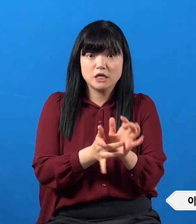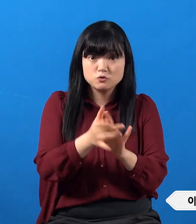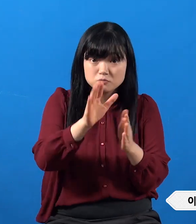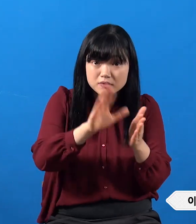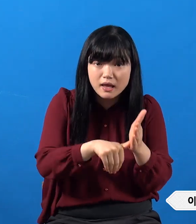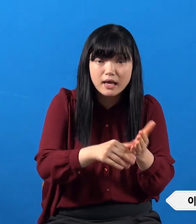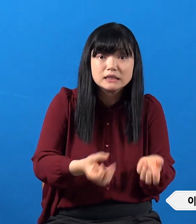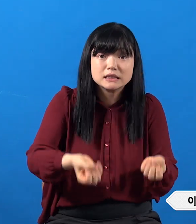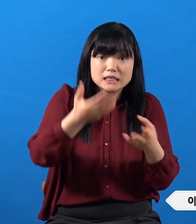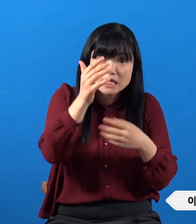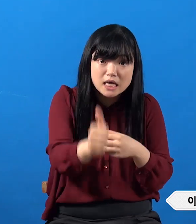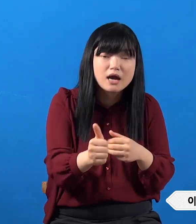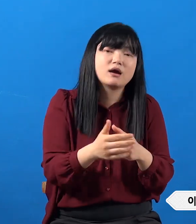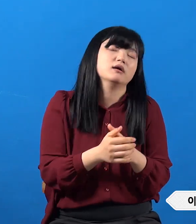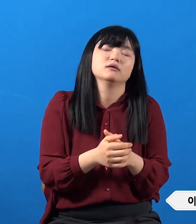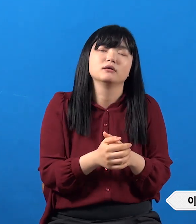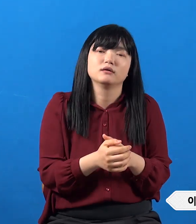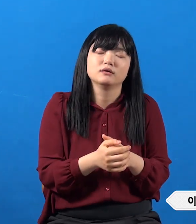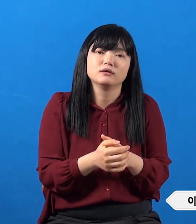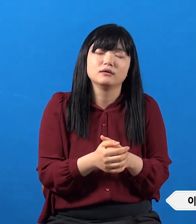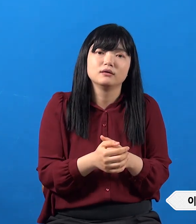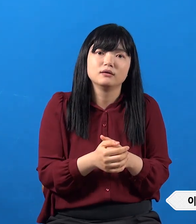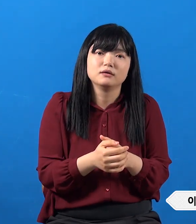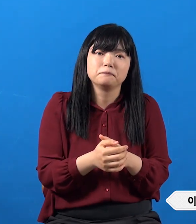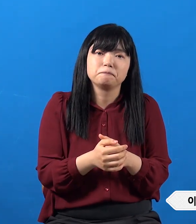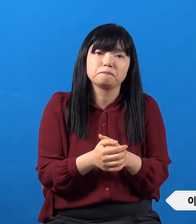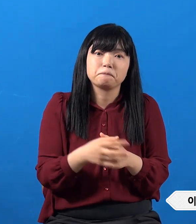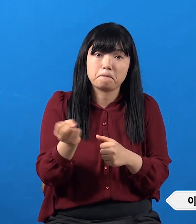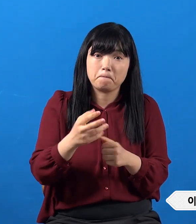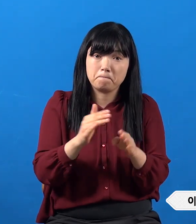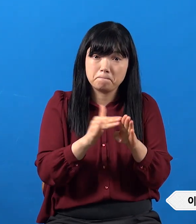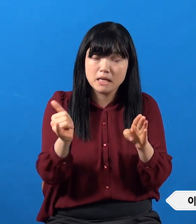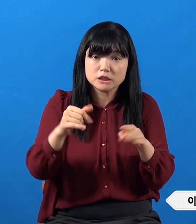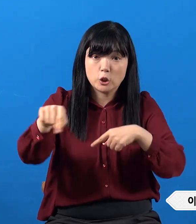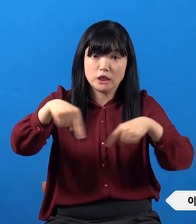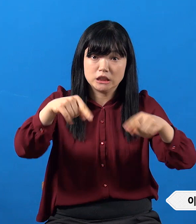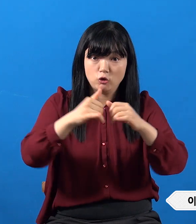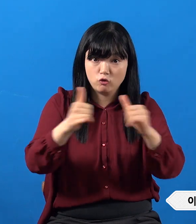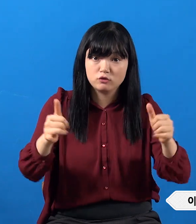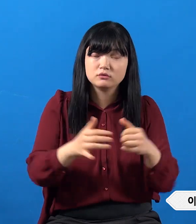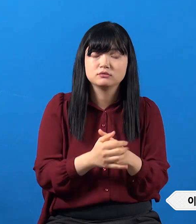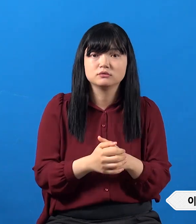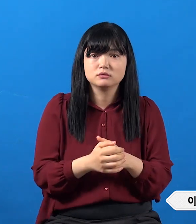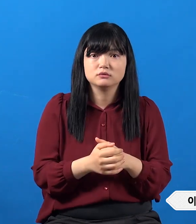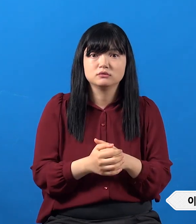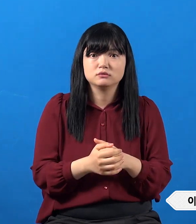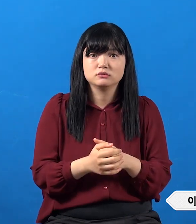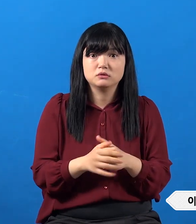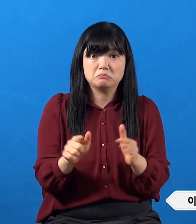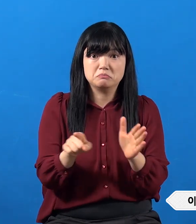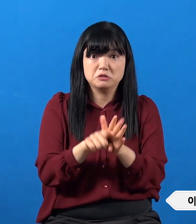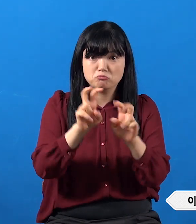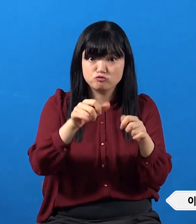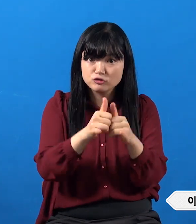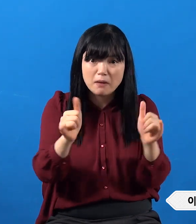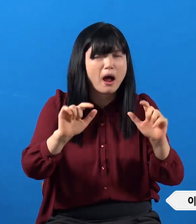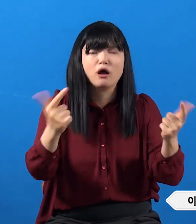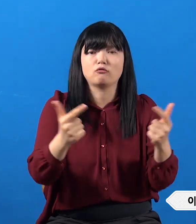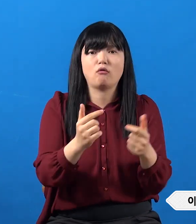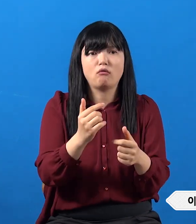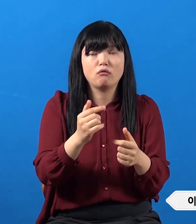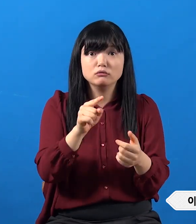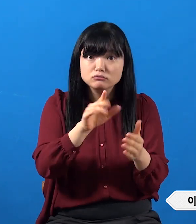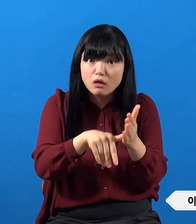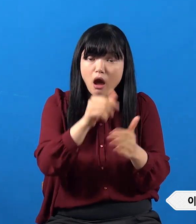예수님 당시의 제사장들, 또 백성의 리더들, 그건 무신론자 아니에요. 당시에